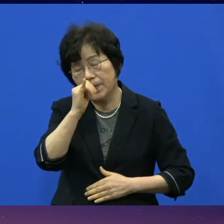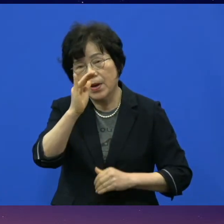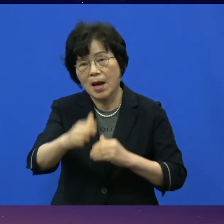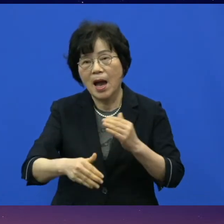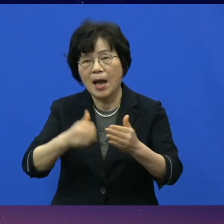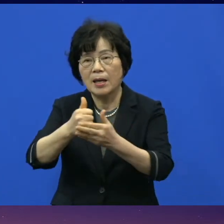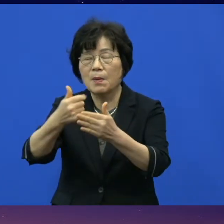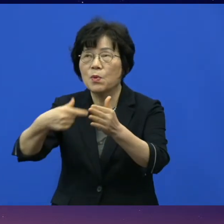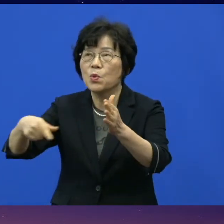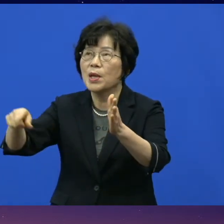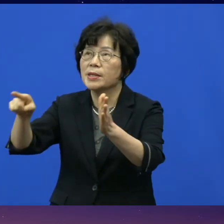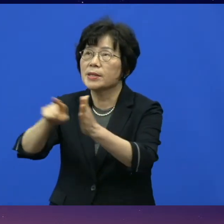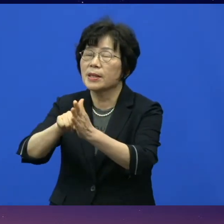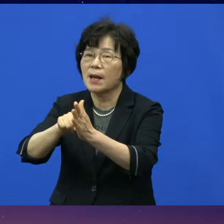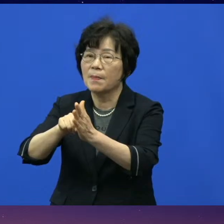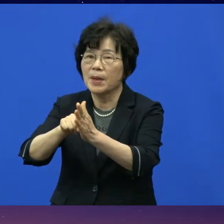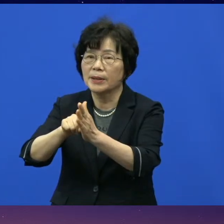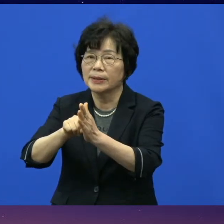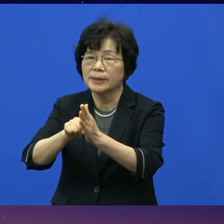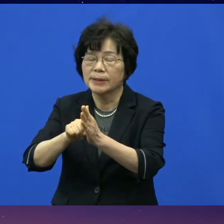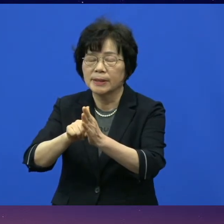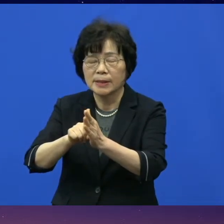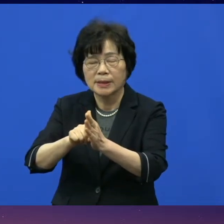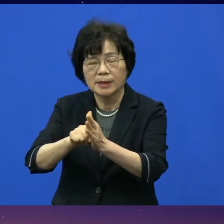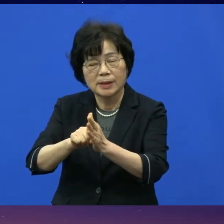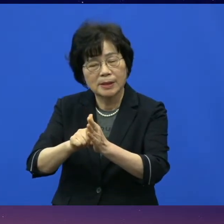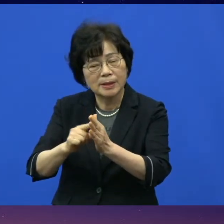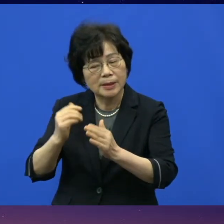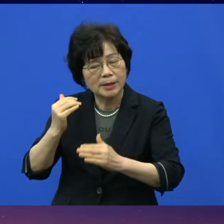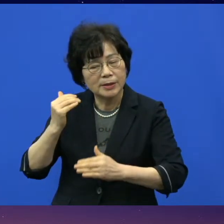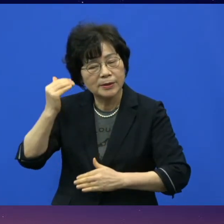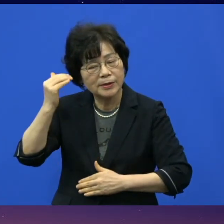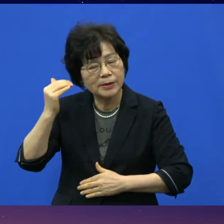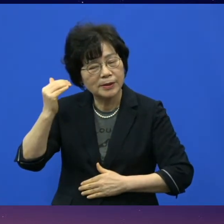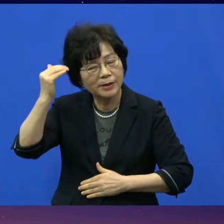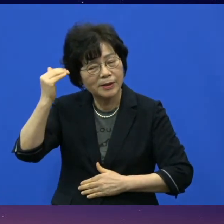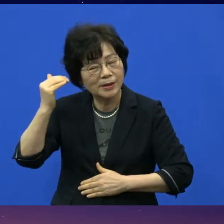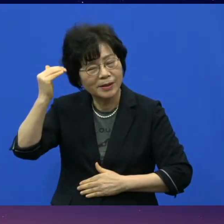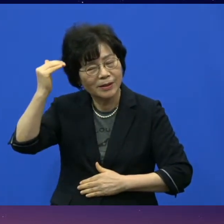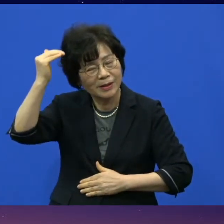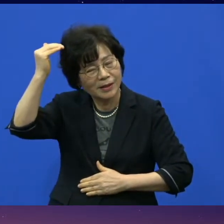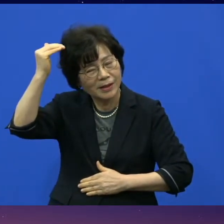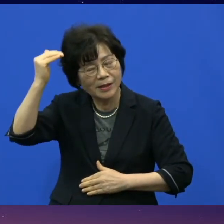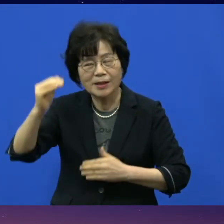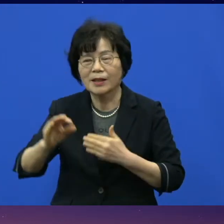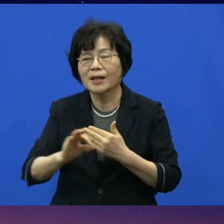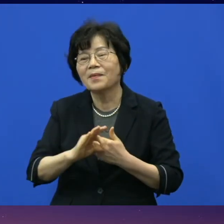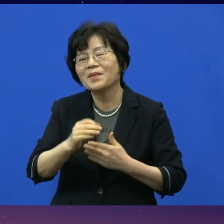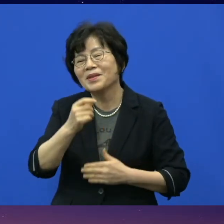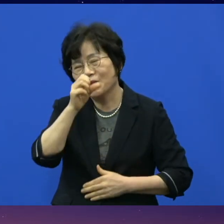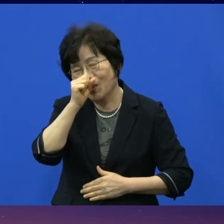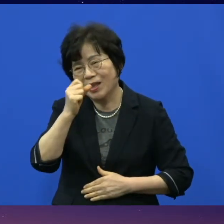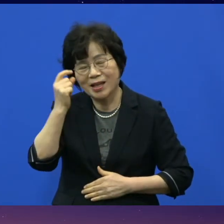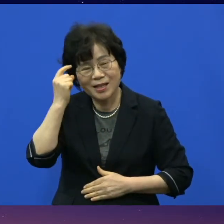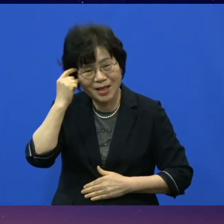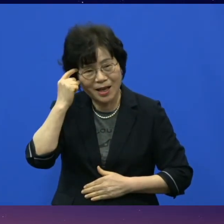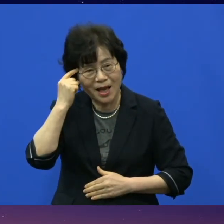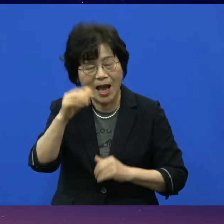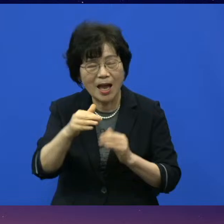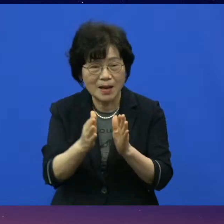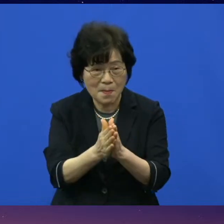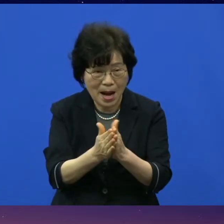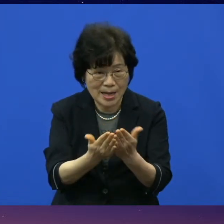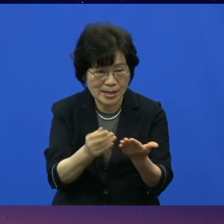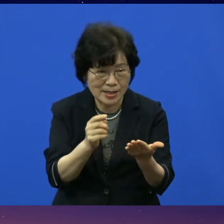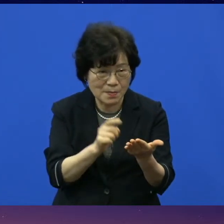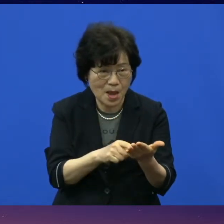하나님을 위해서라면 어느 정도의 수준이 되어야 된다고 우리는 생각해요. 근데 여러분, 성경을 보면요,